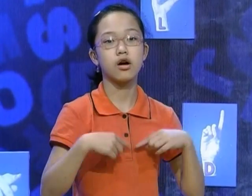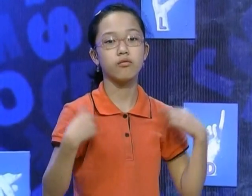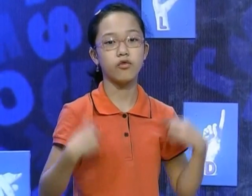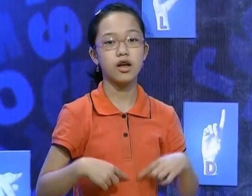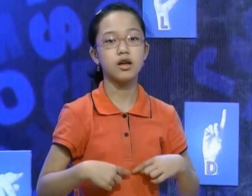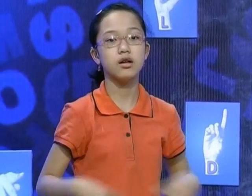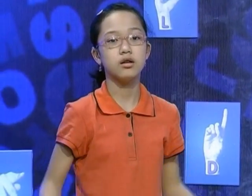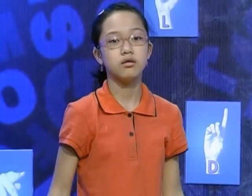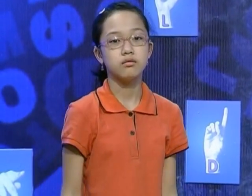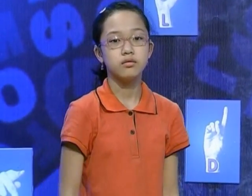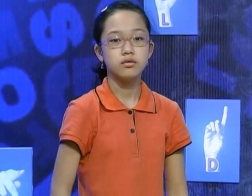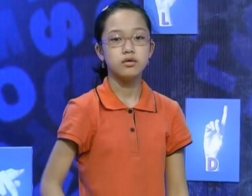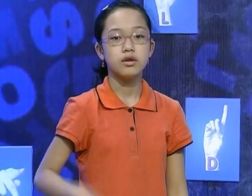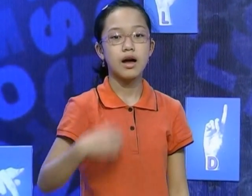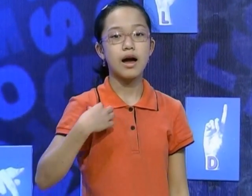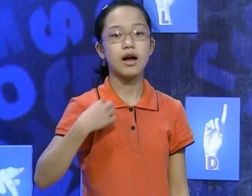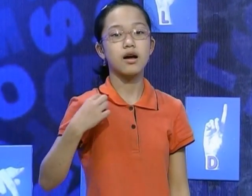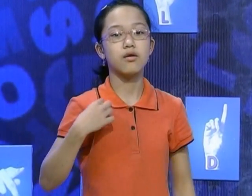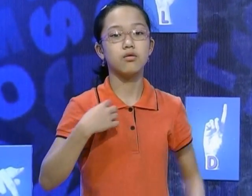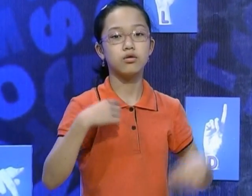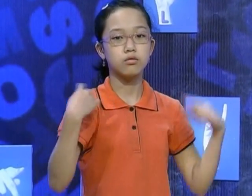Bạn đang thực hành ký hiệu áo com lê đấy.